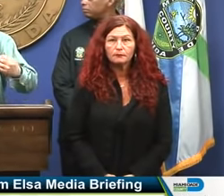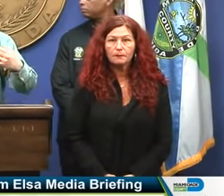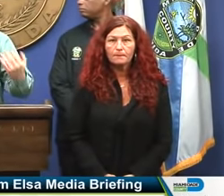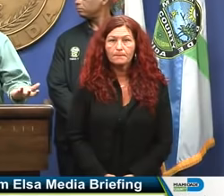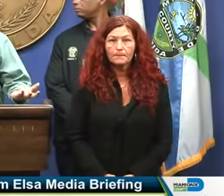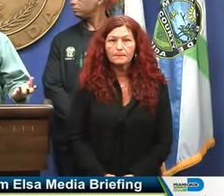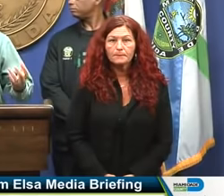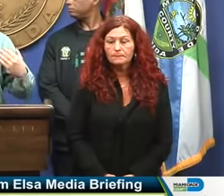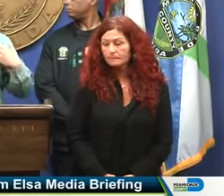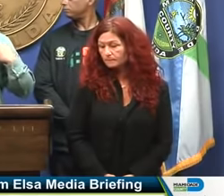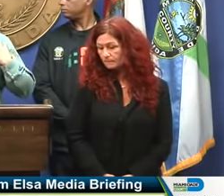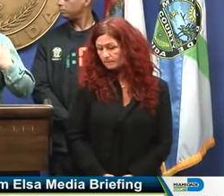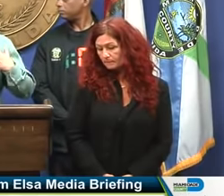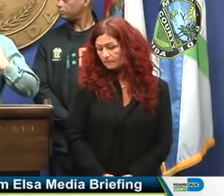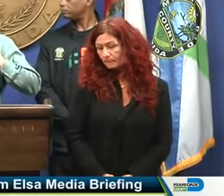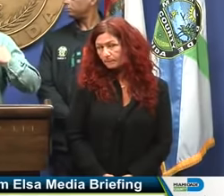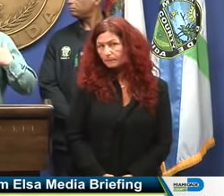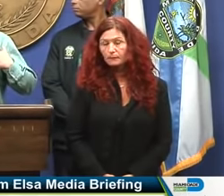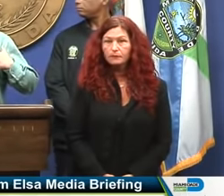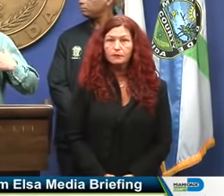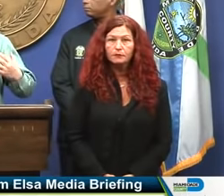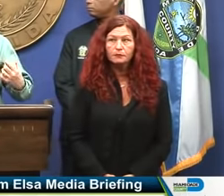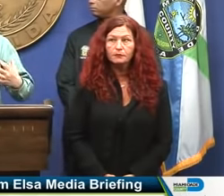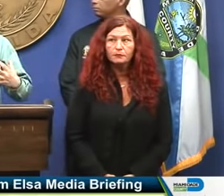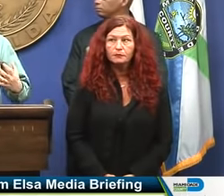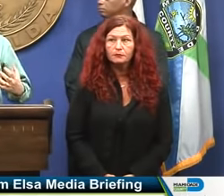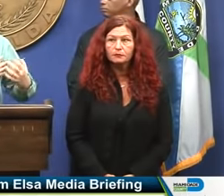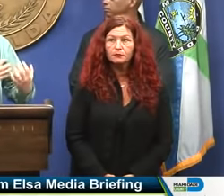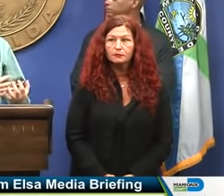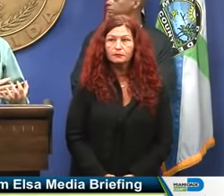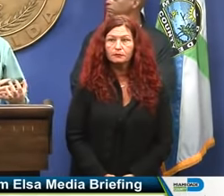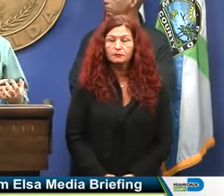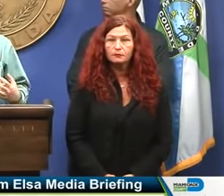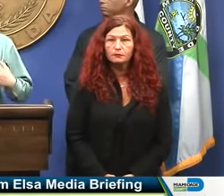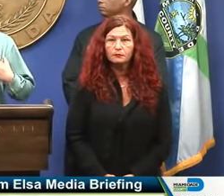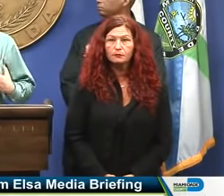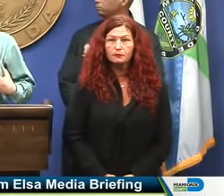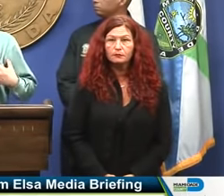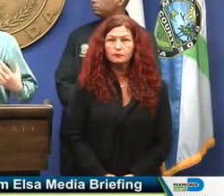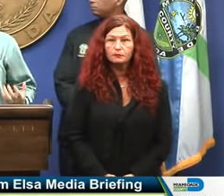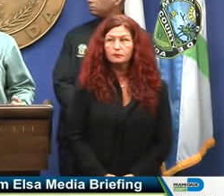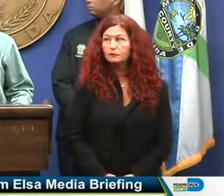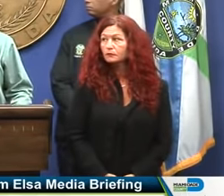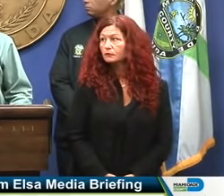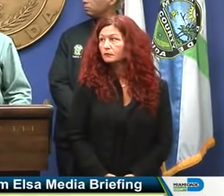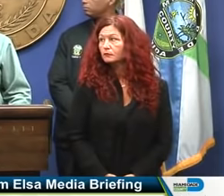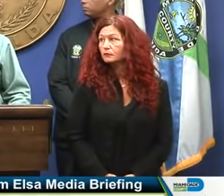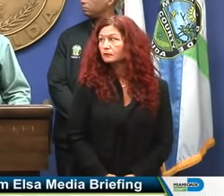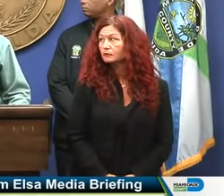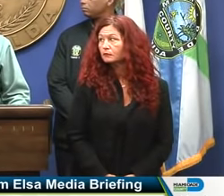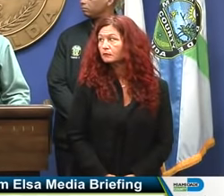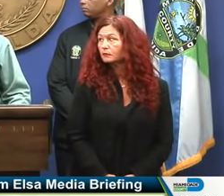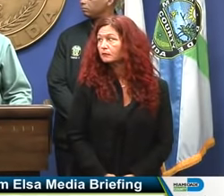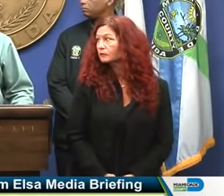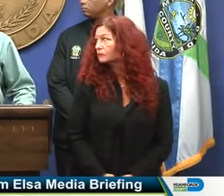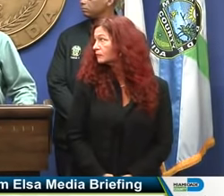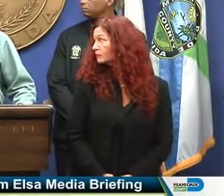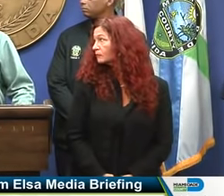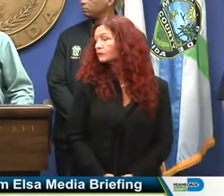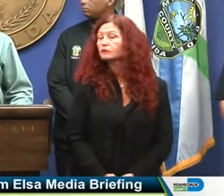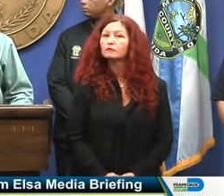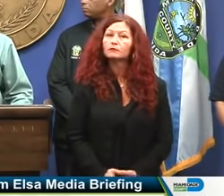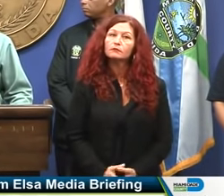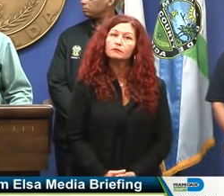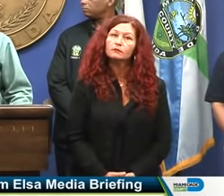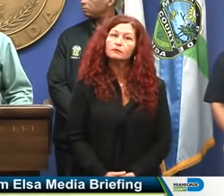eso específicamente, solo, o sea, en cuanto a los informes del tiempo, nosotros avisamos a los que están en el sitio si hay